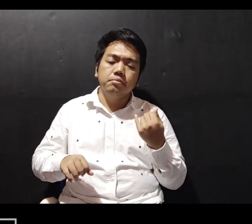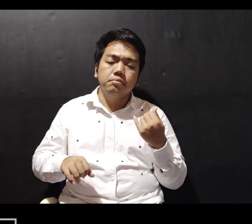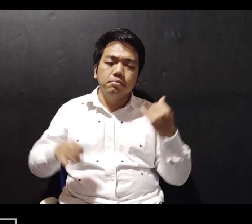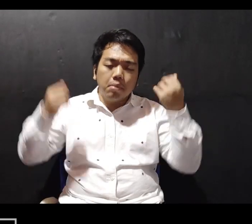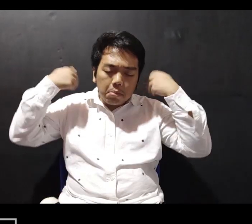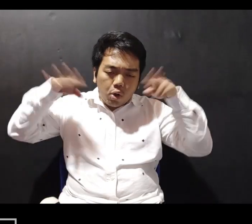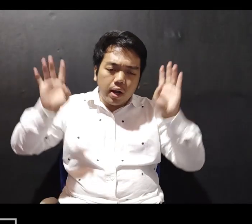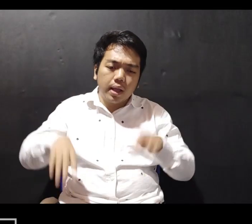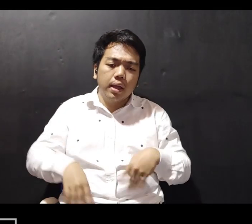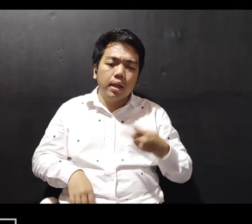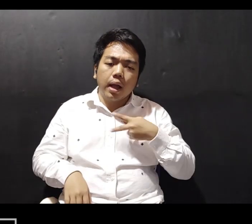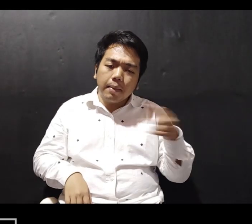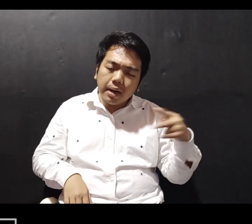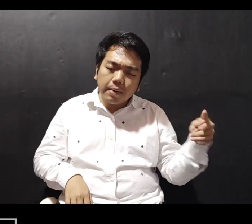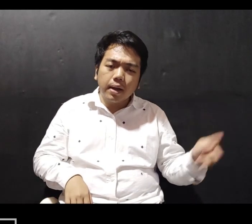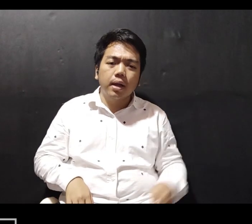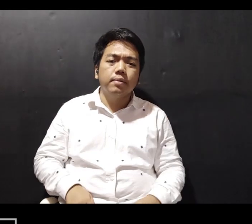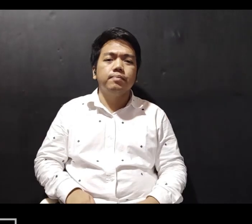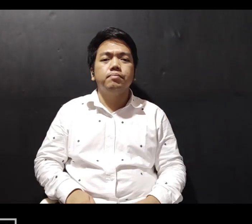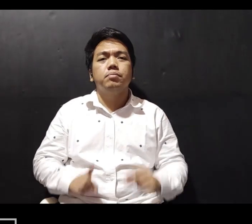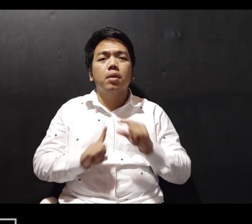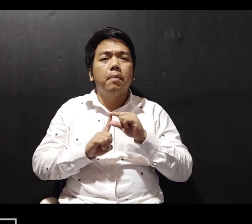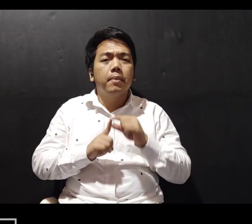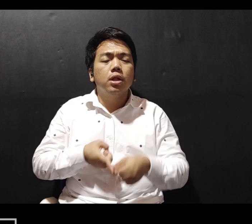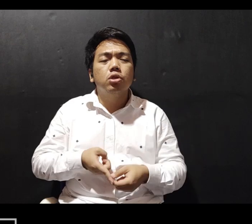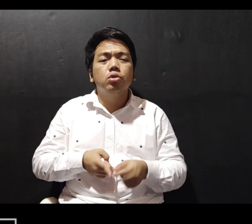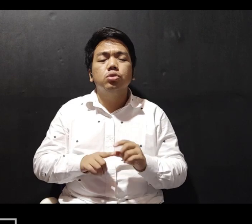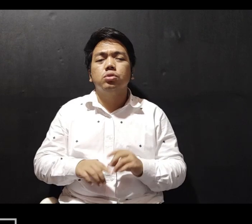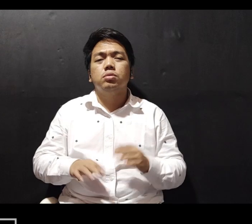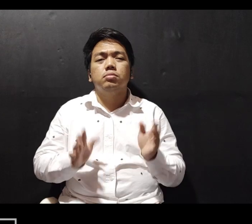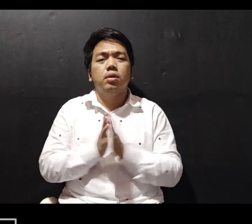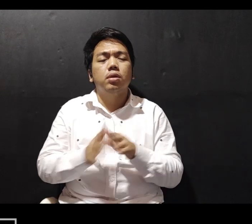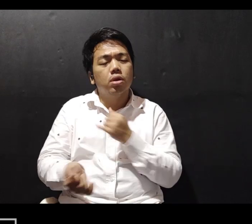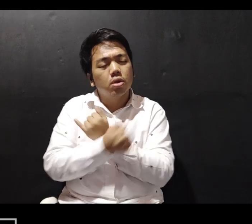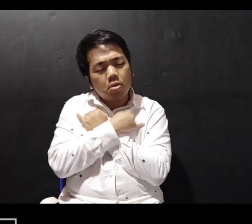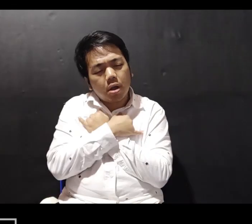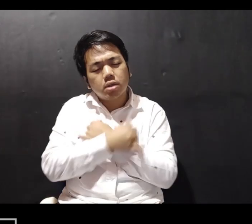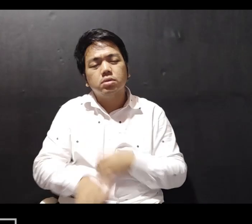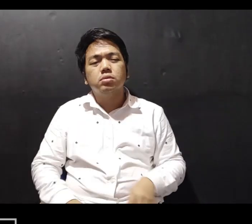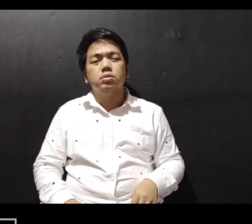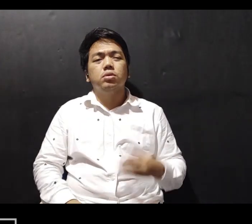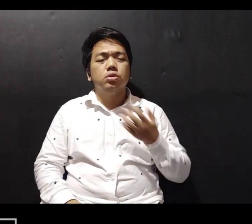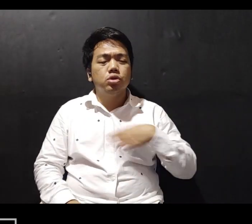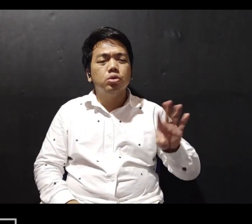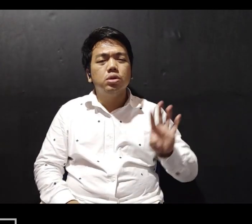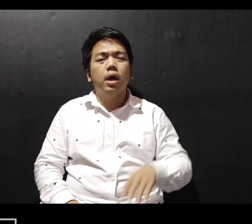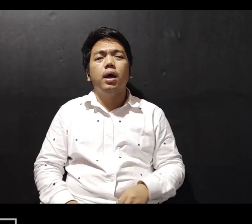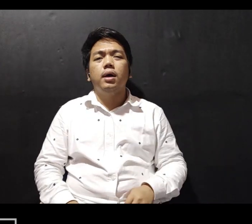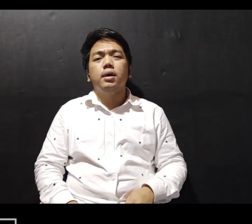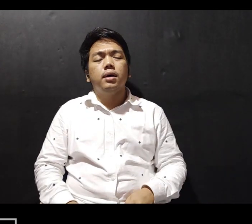Petrus, Yakobus, Yohanes, mereka sudah banyak mengalami kegagalan dalam menanti